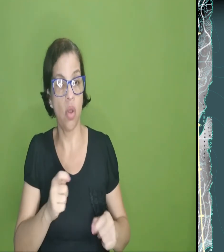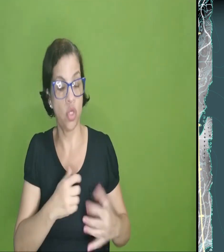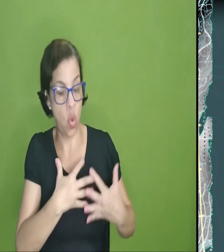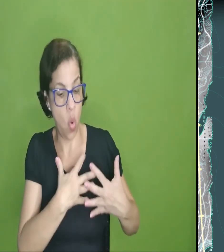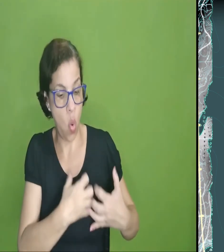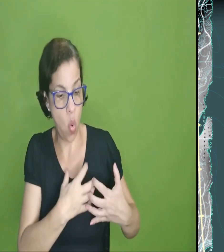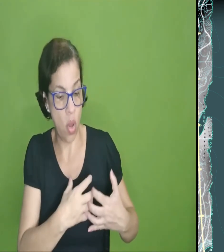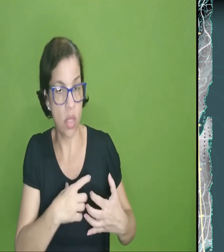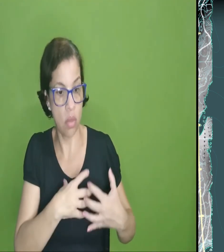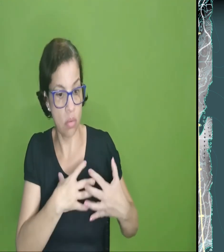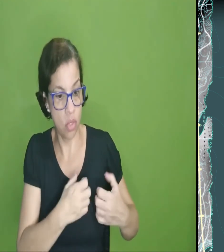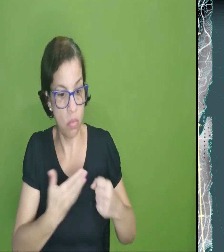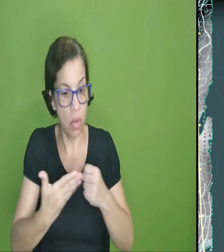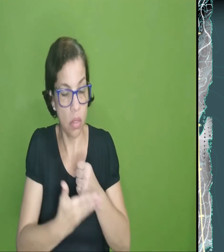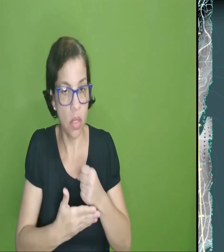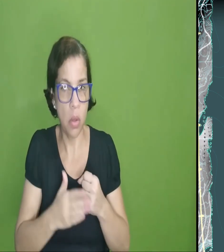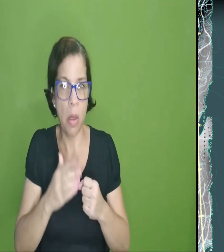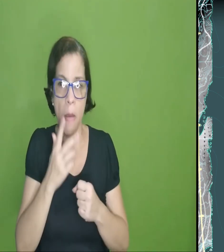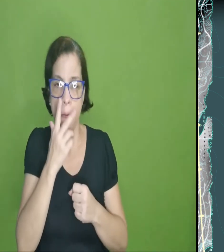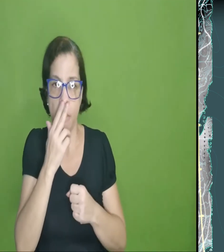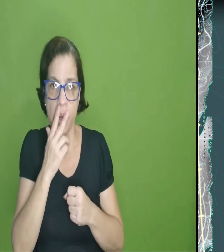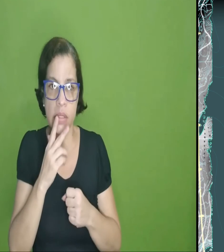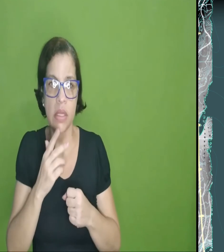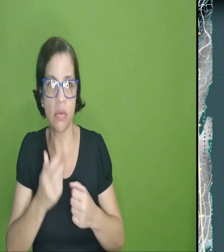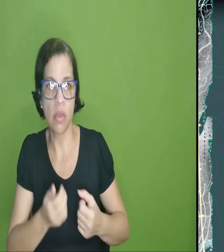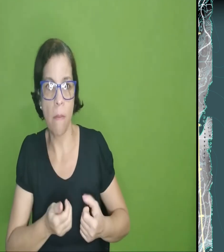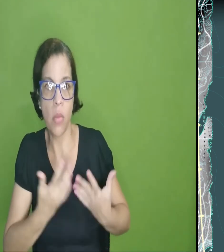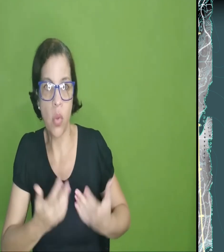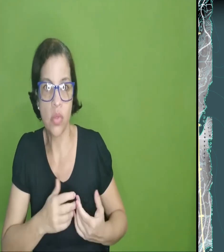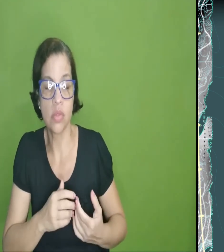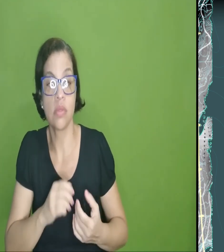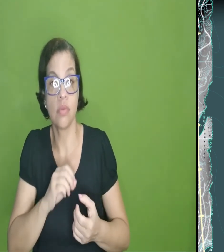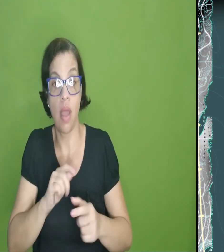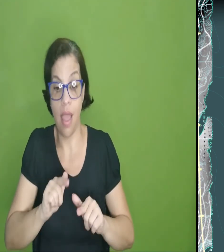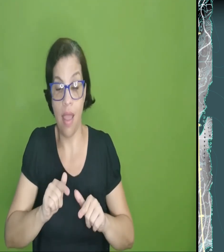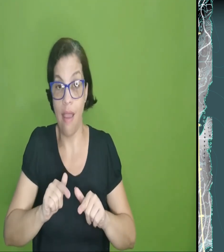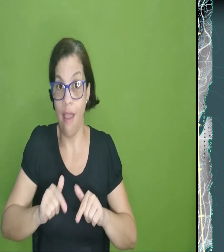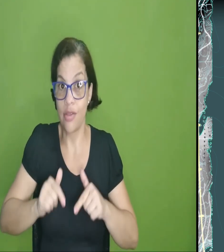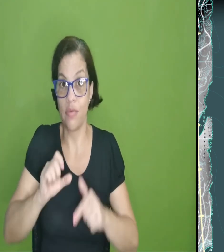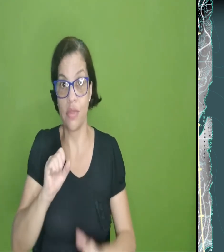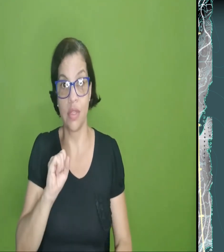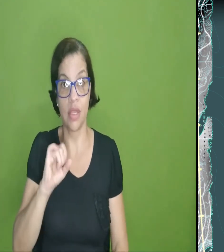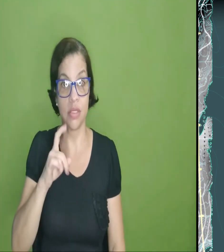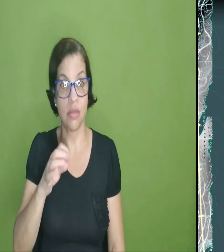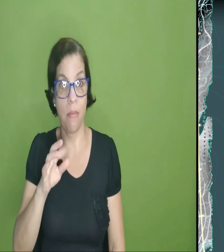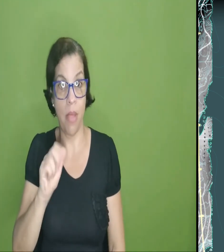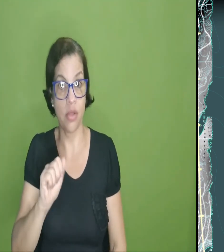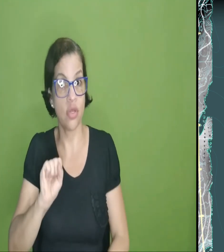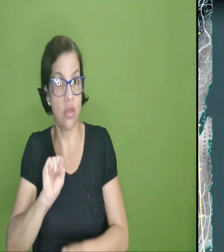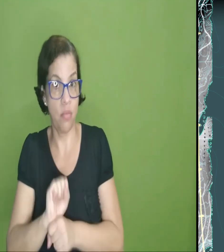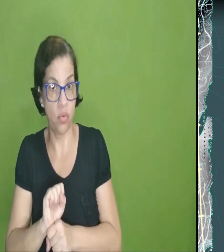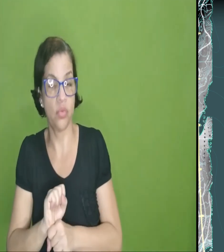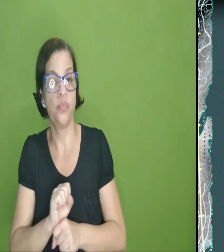elétrica cardíaca, da frequência e da força de contração, e também um reduzido risco de bradicardia